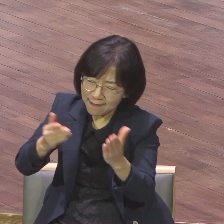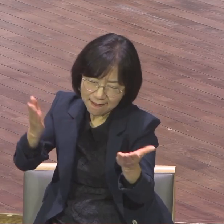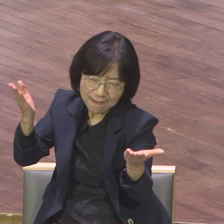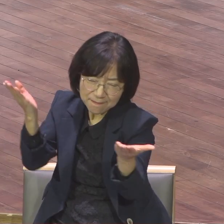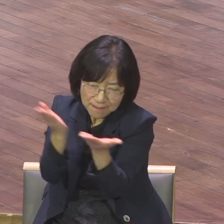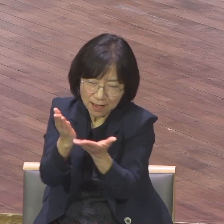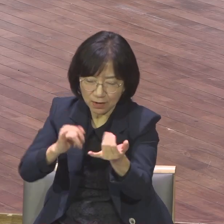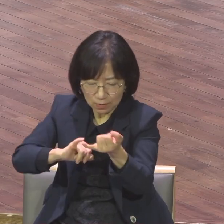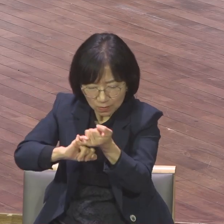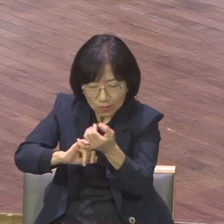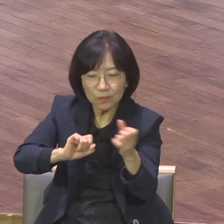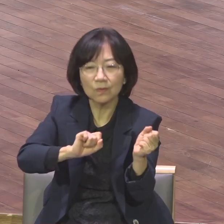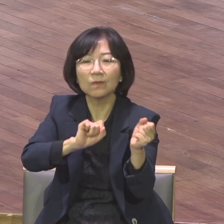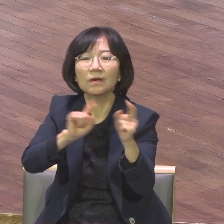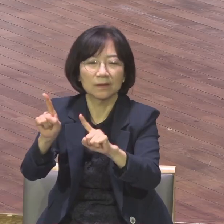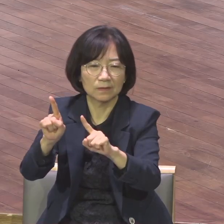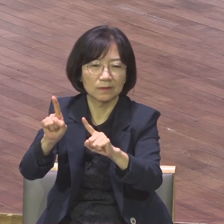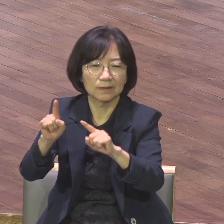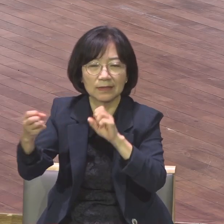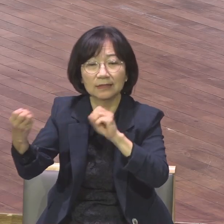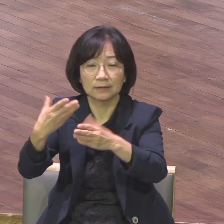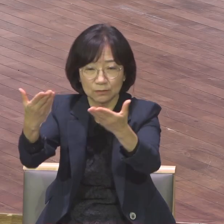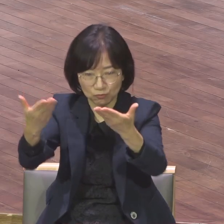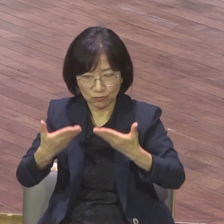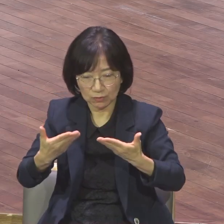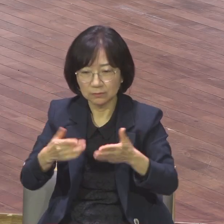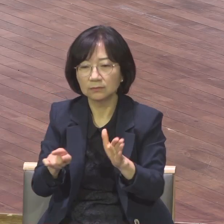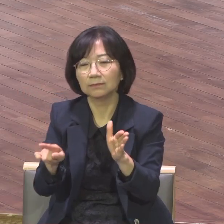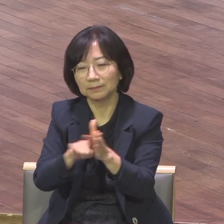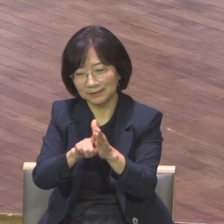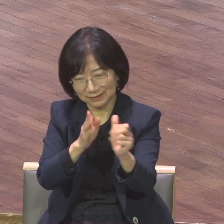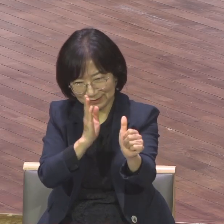주시고 응답해 주실 것이다.